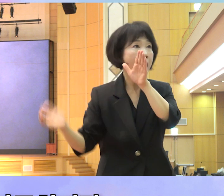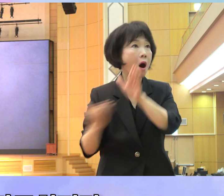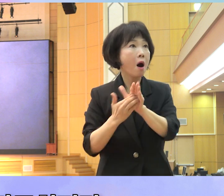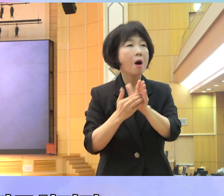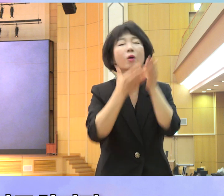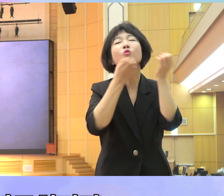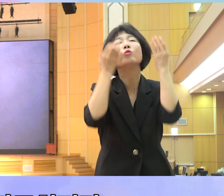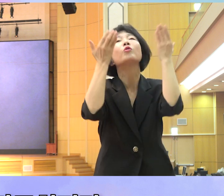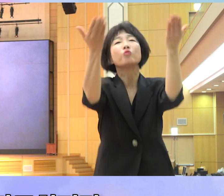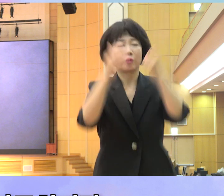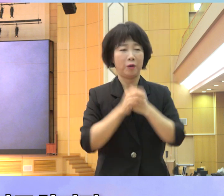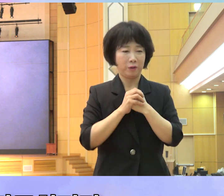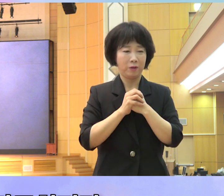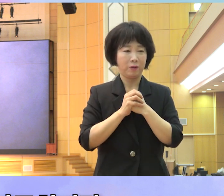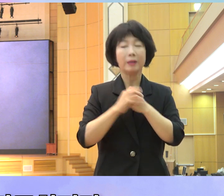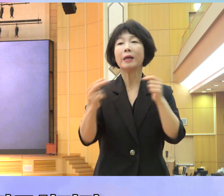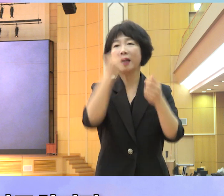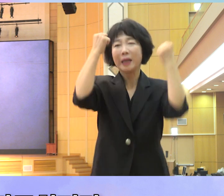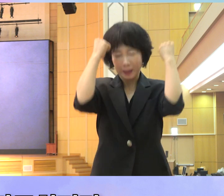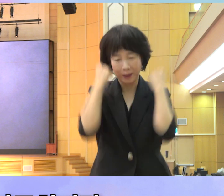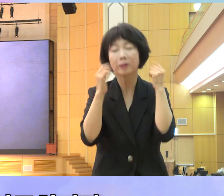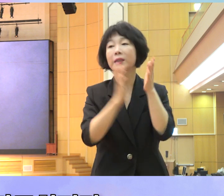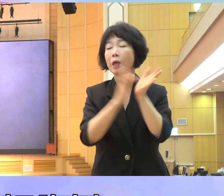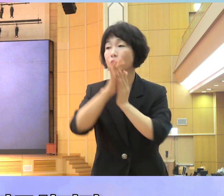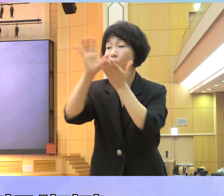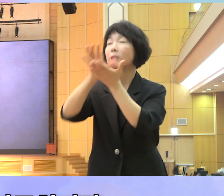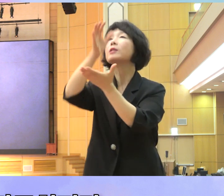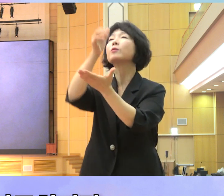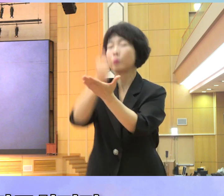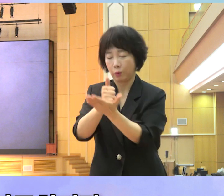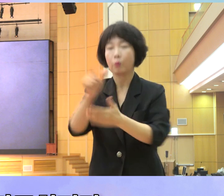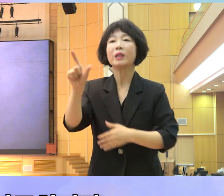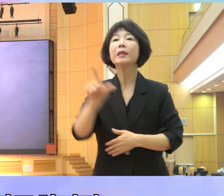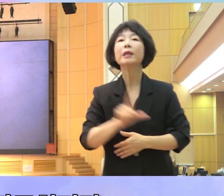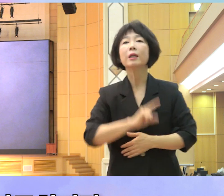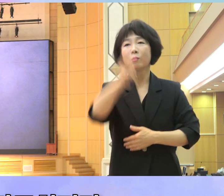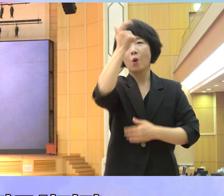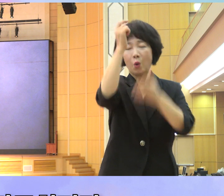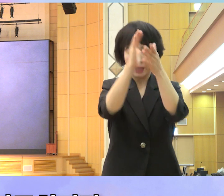믿고 감사드리며 살아계신 예수 그리스도 이름으로